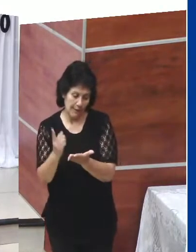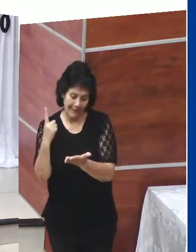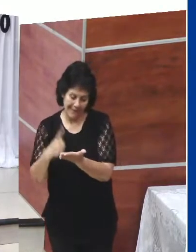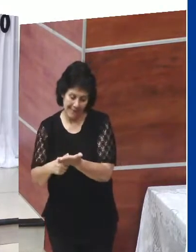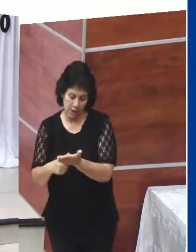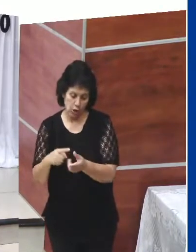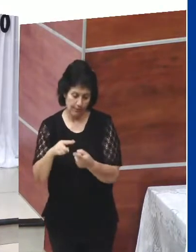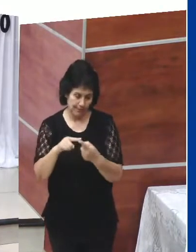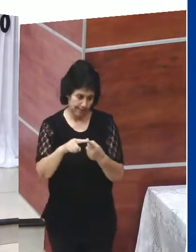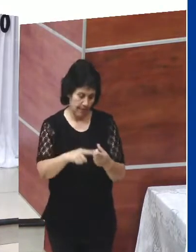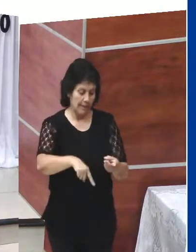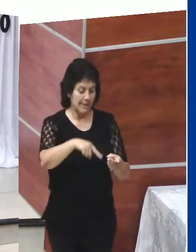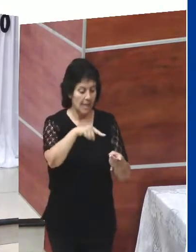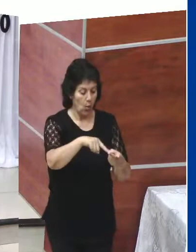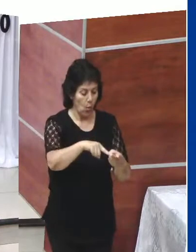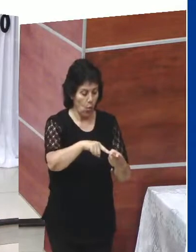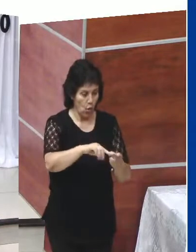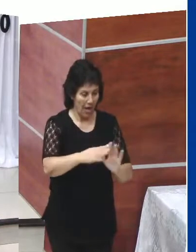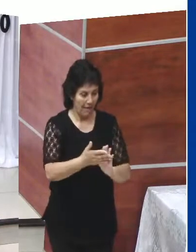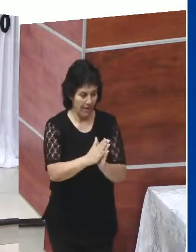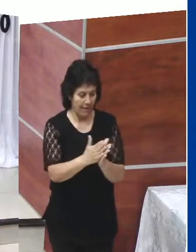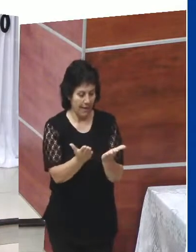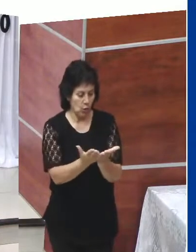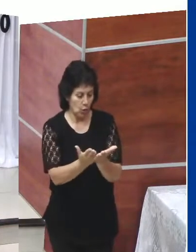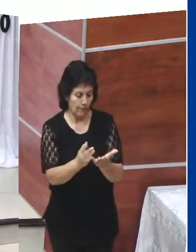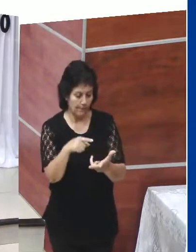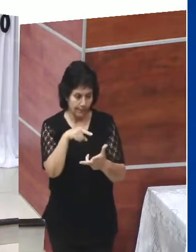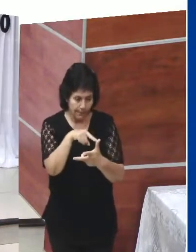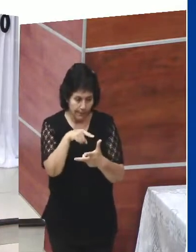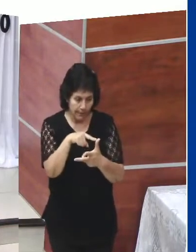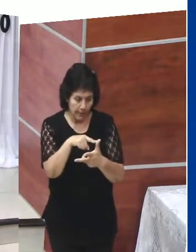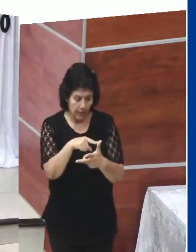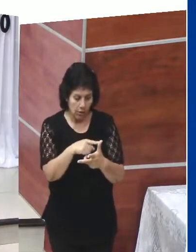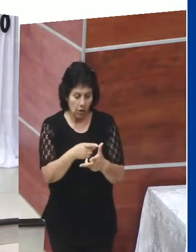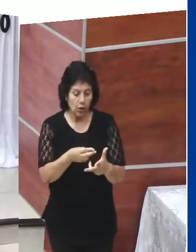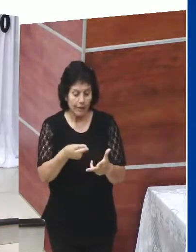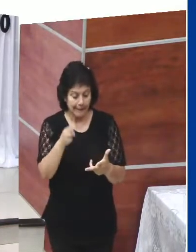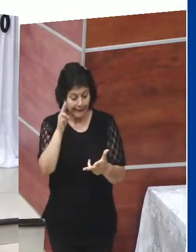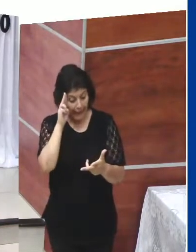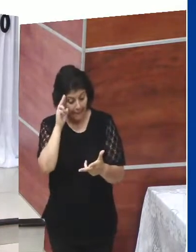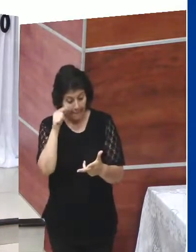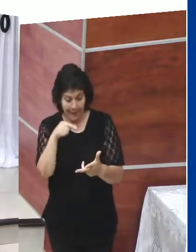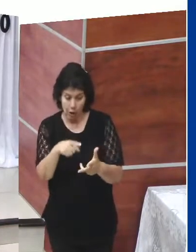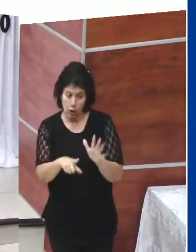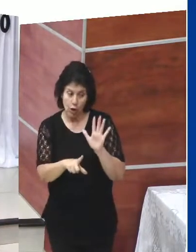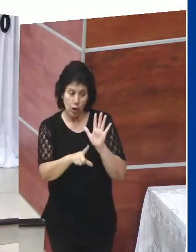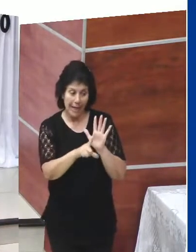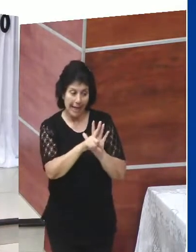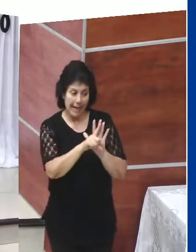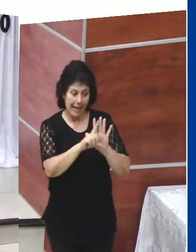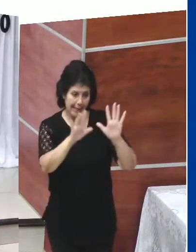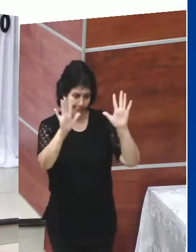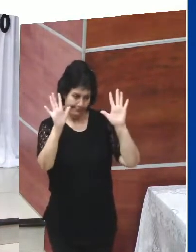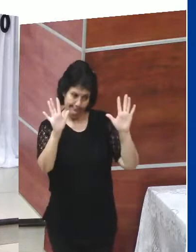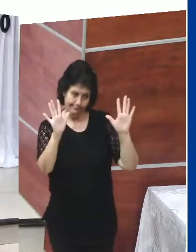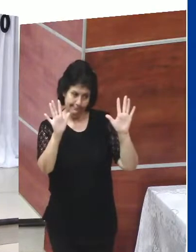paso, estudió la Biblia. Tercer paso, obedeció la ley de Dios que está expresada en la